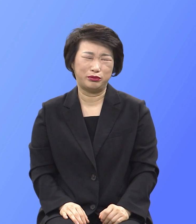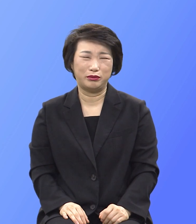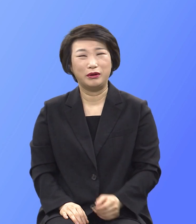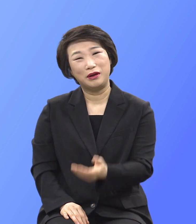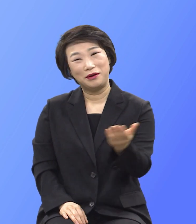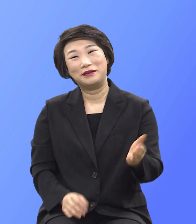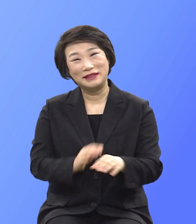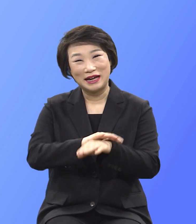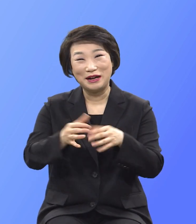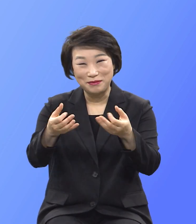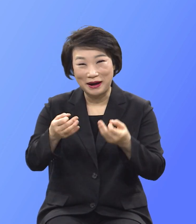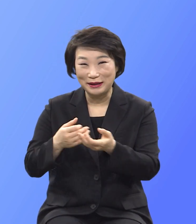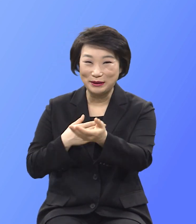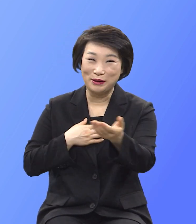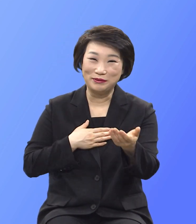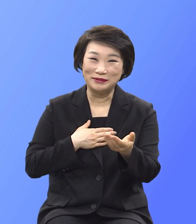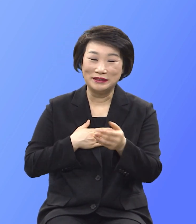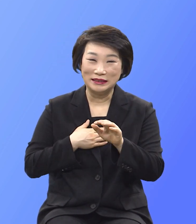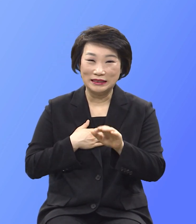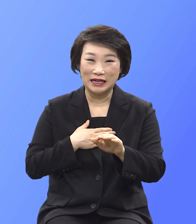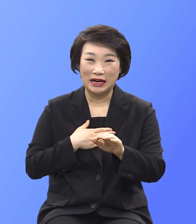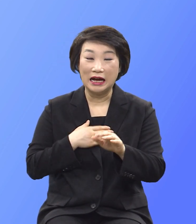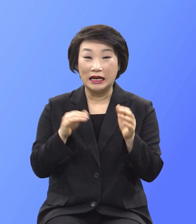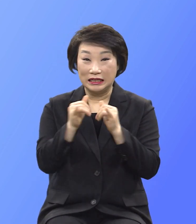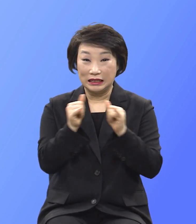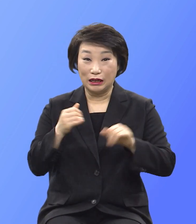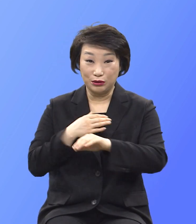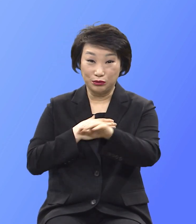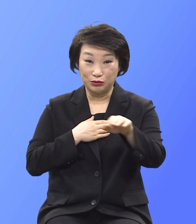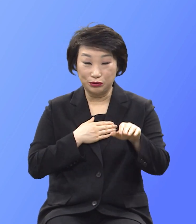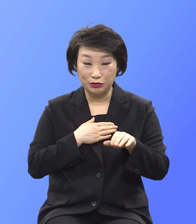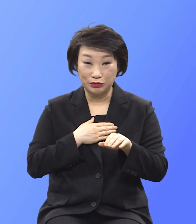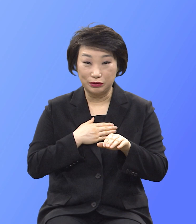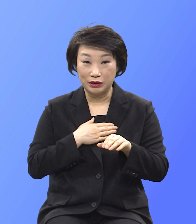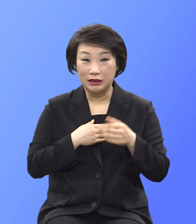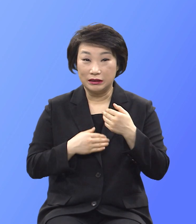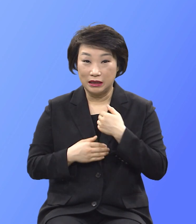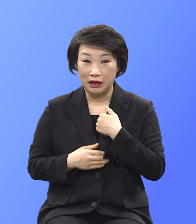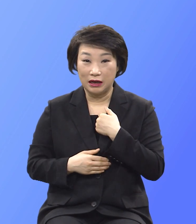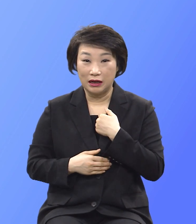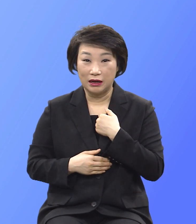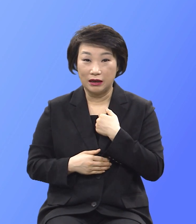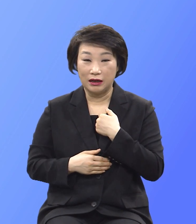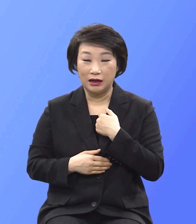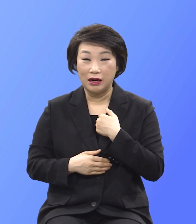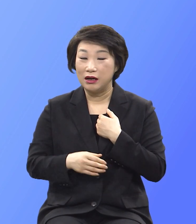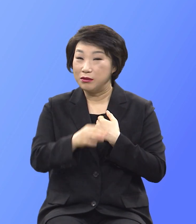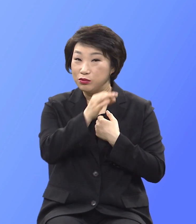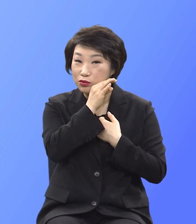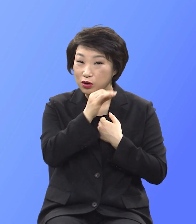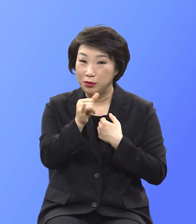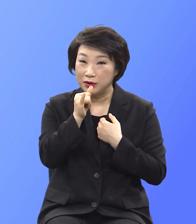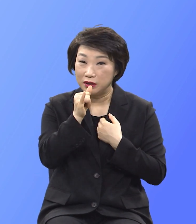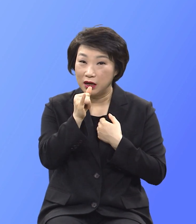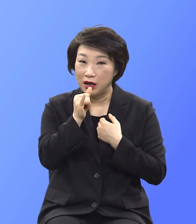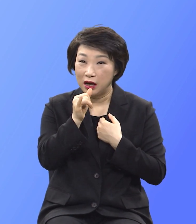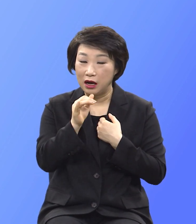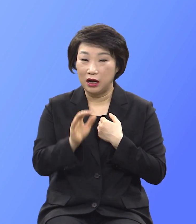잘 들어. 여러분, 인간이 내가 부끄러우냐?